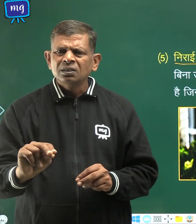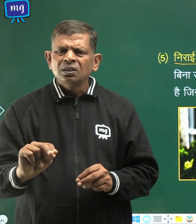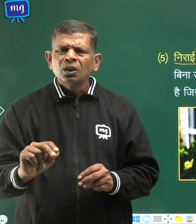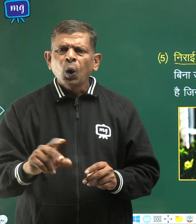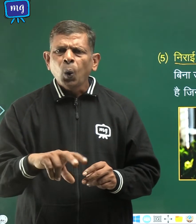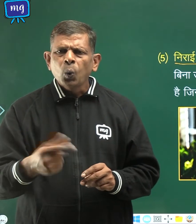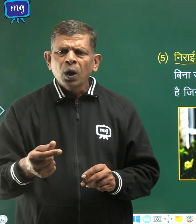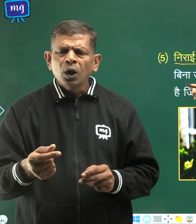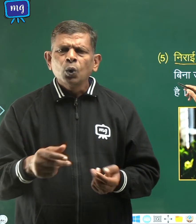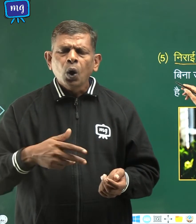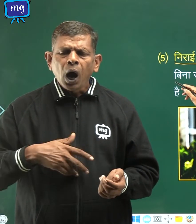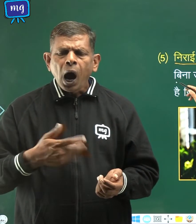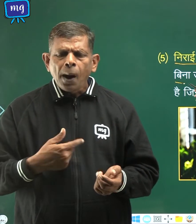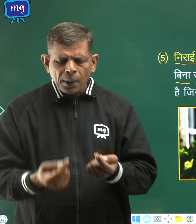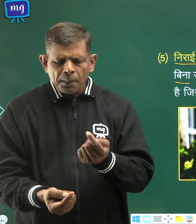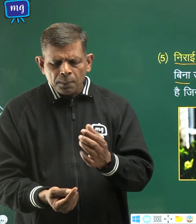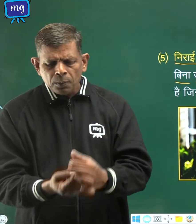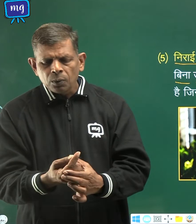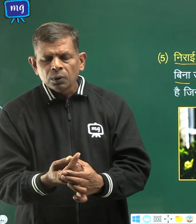व बिना उगाए